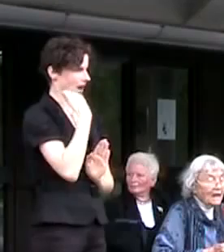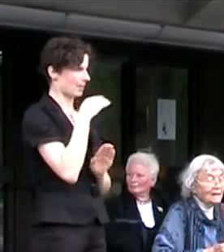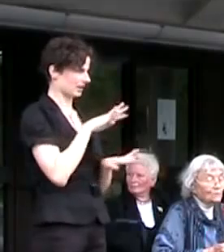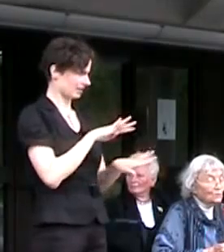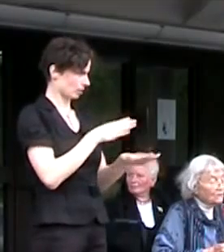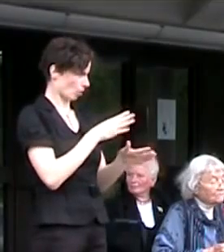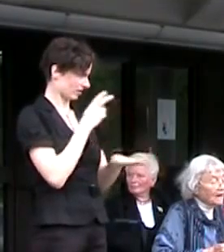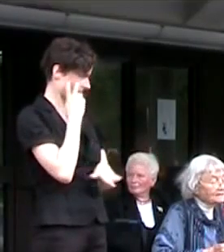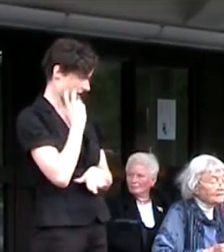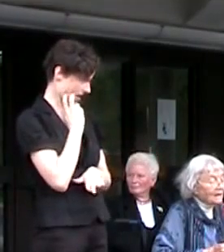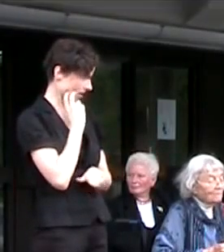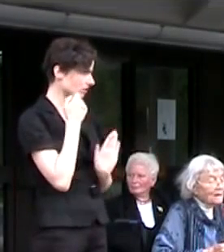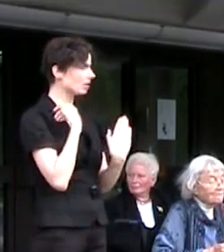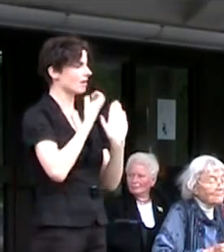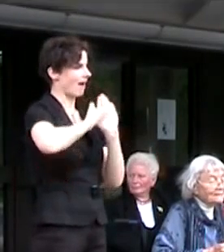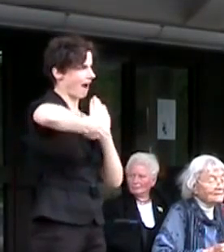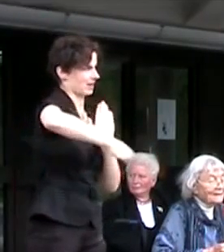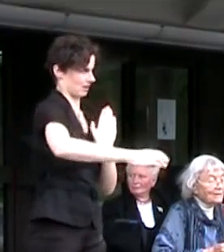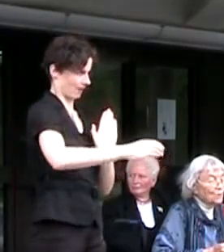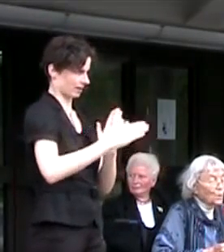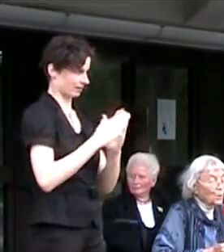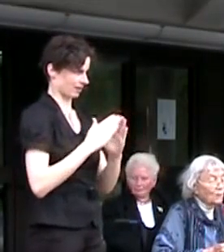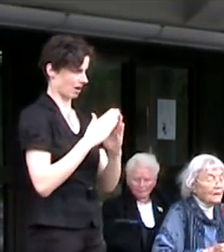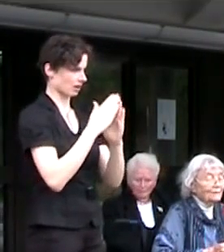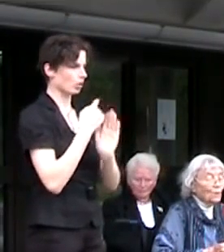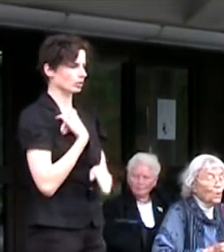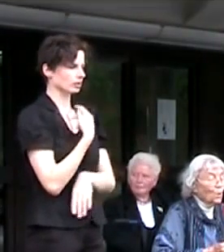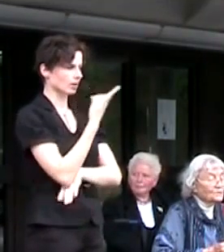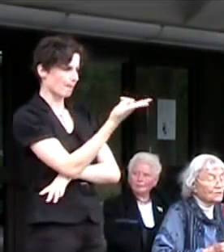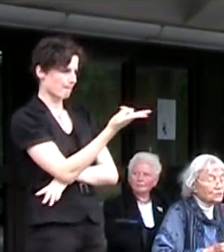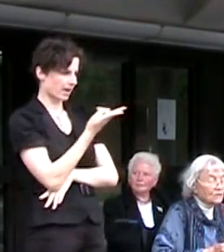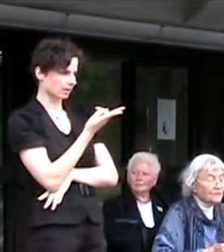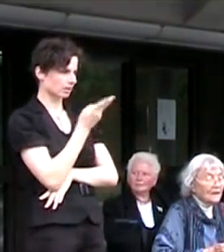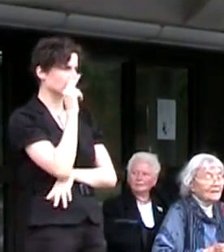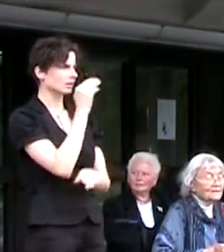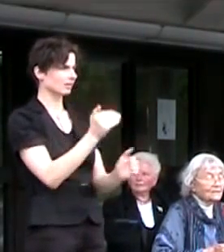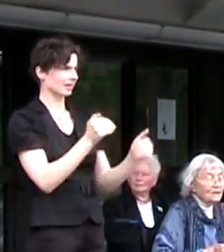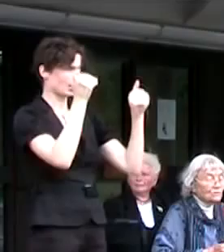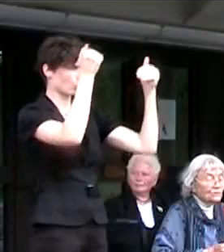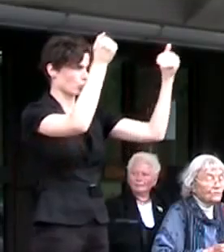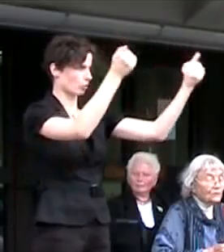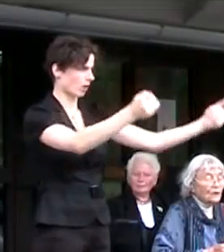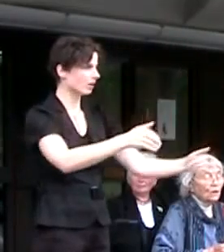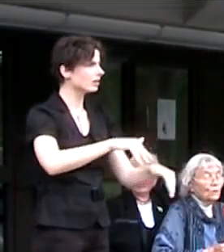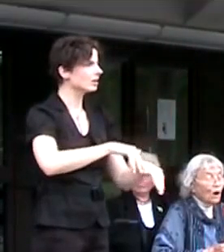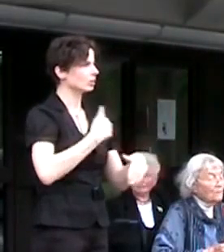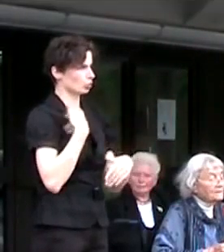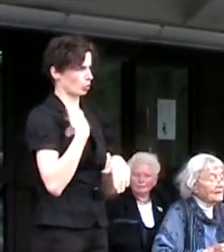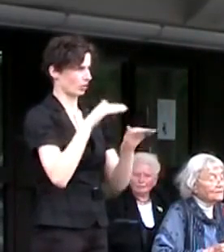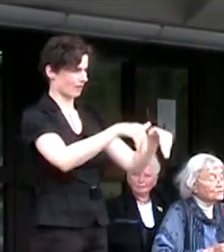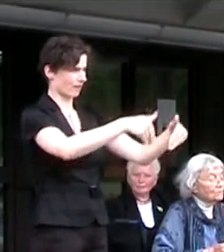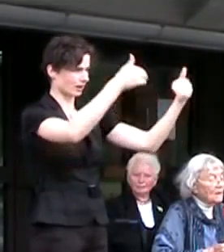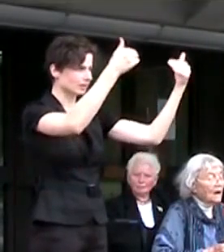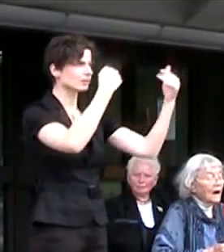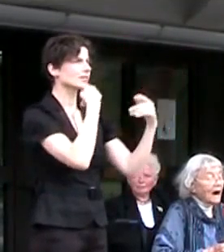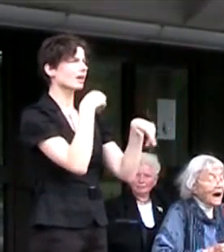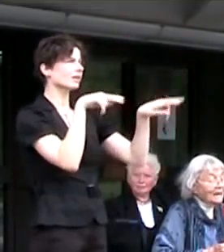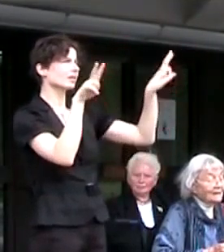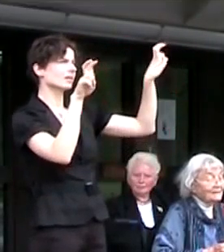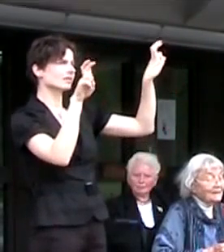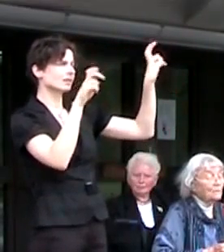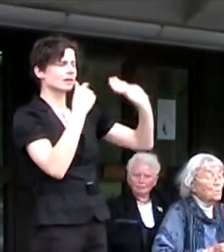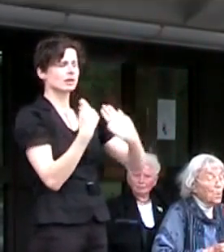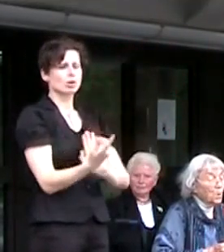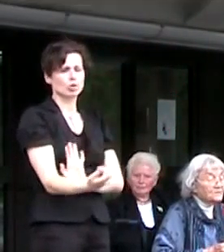der hellgrünen Wand meinem Bett gegenüber in großer Schrift das Jesuswort: Kommt her zu mir,